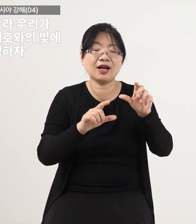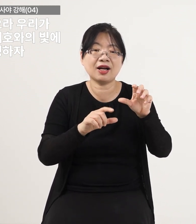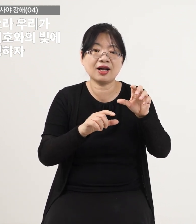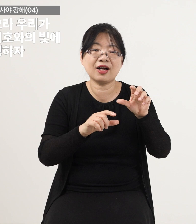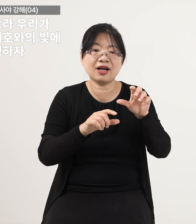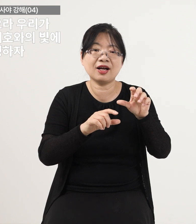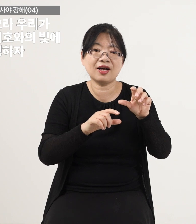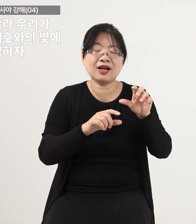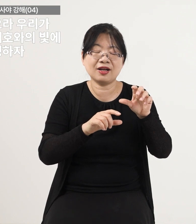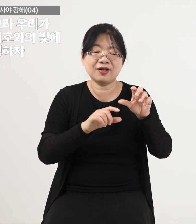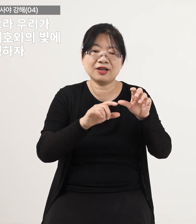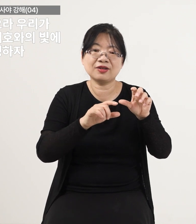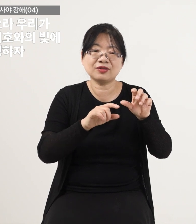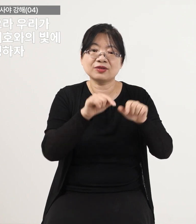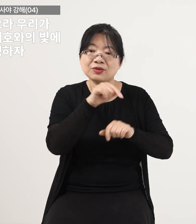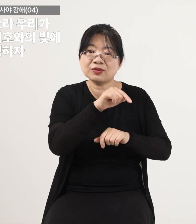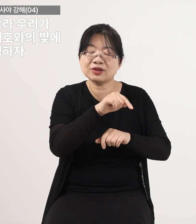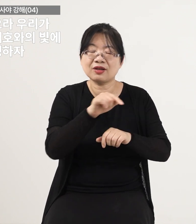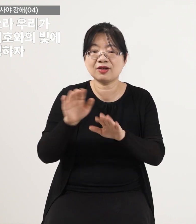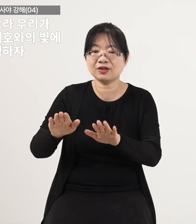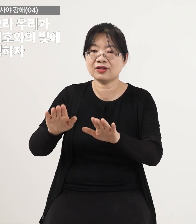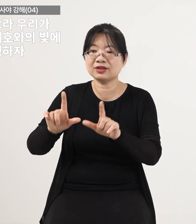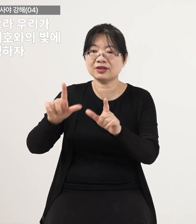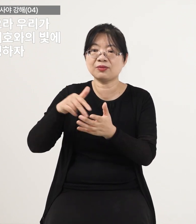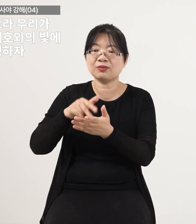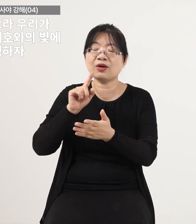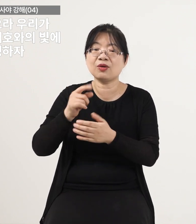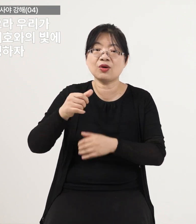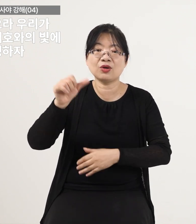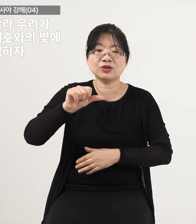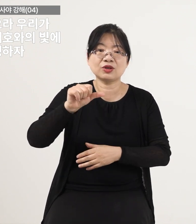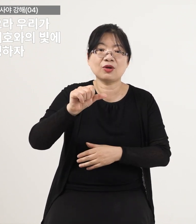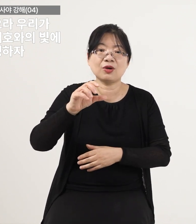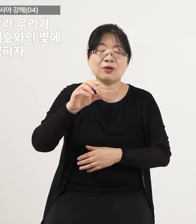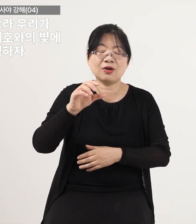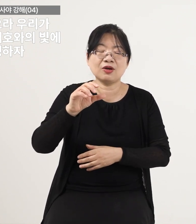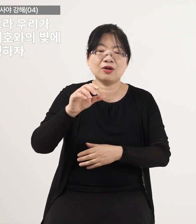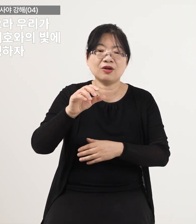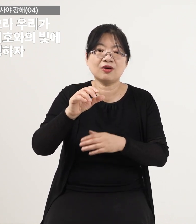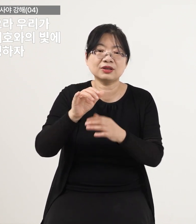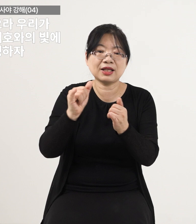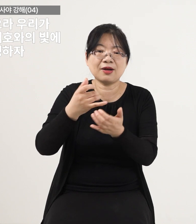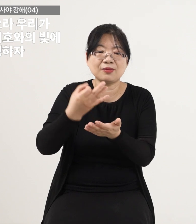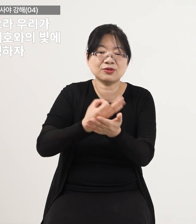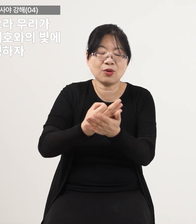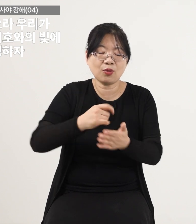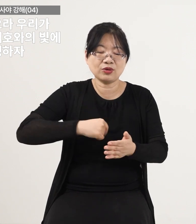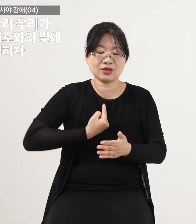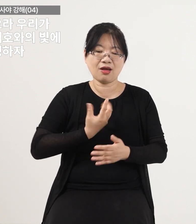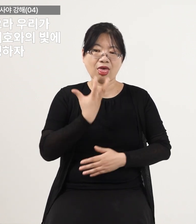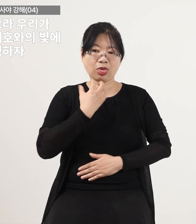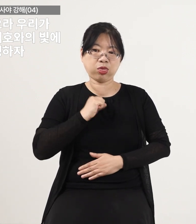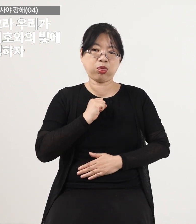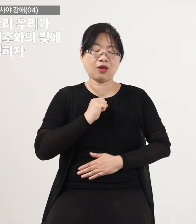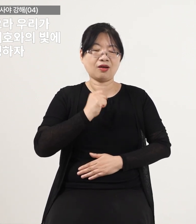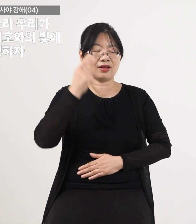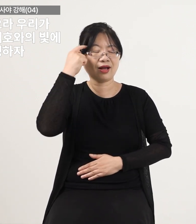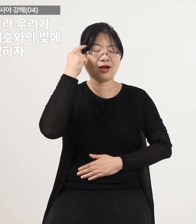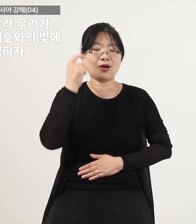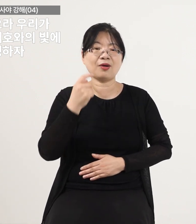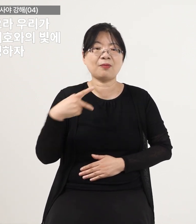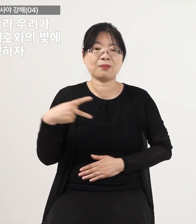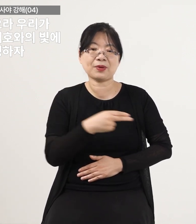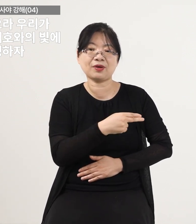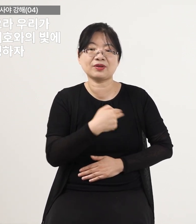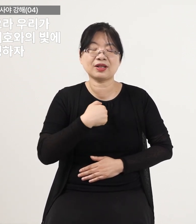현실적으로 얘기하면 내가 5,000명분을 혼자 먹고 살겠다는 그런 야무락진 꿈에서